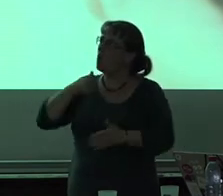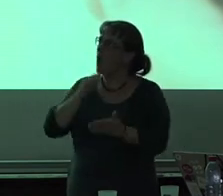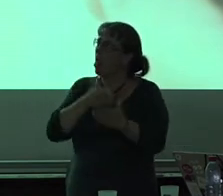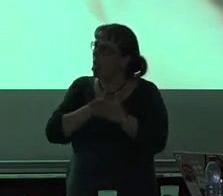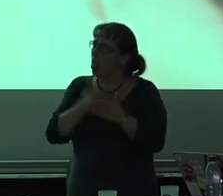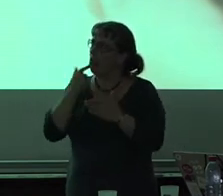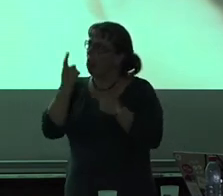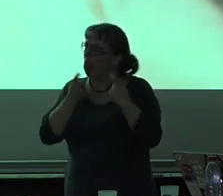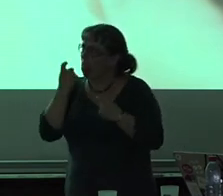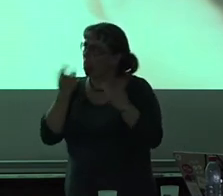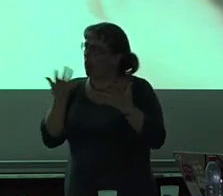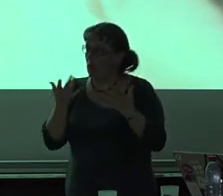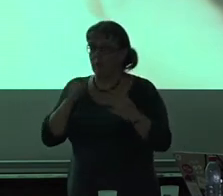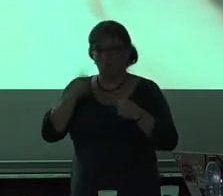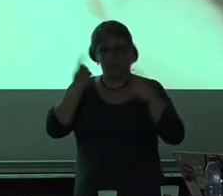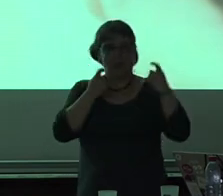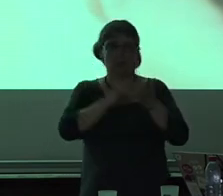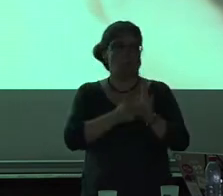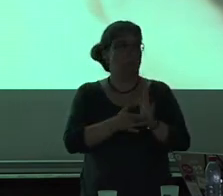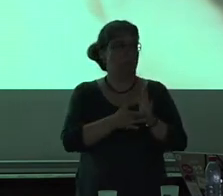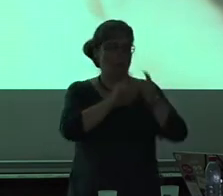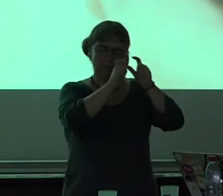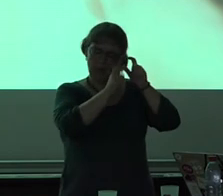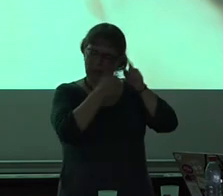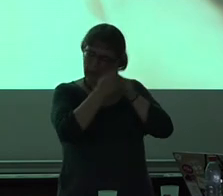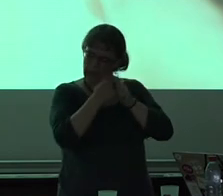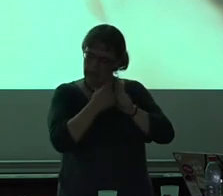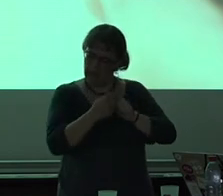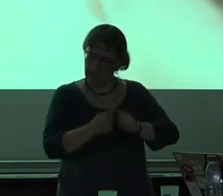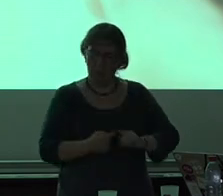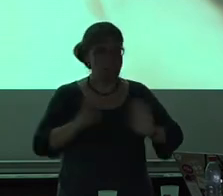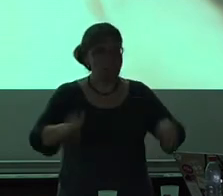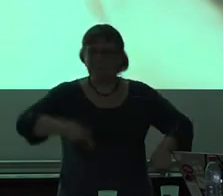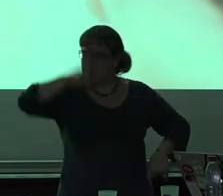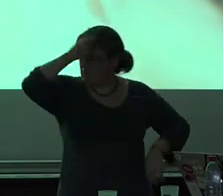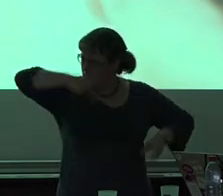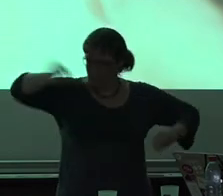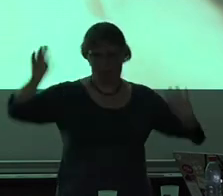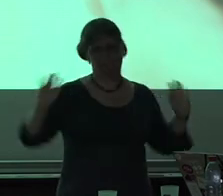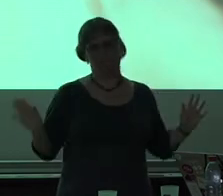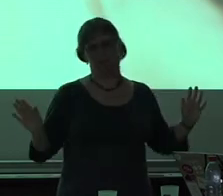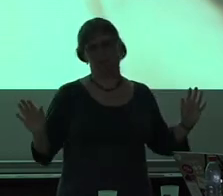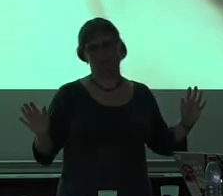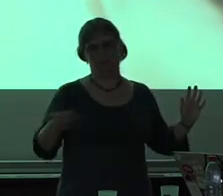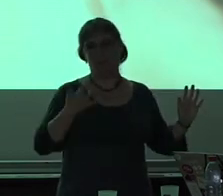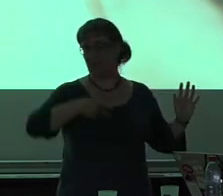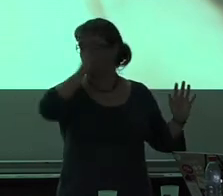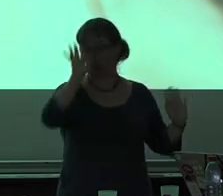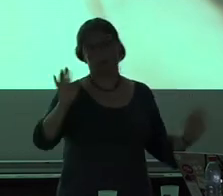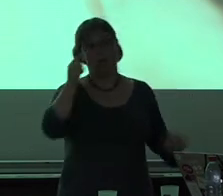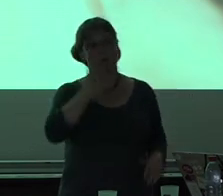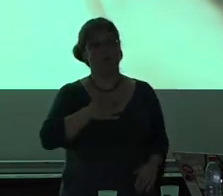poser les personnes qui vont relire votre cours. Posez des questions stupides. Ce sont les meilleures questions, je